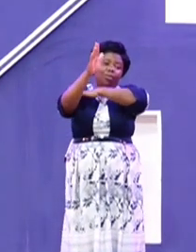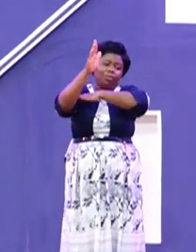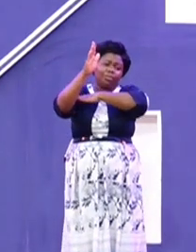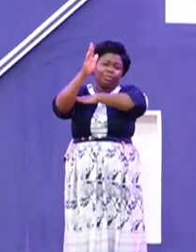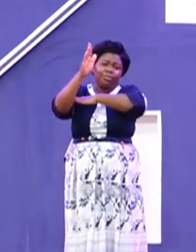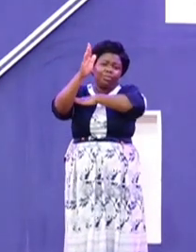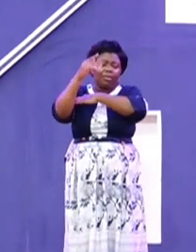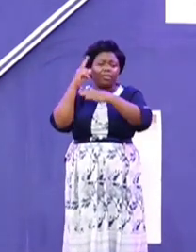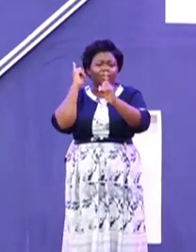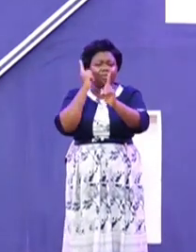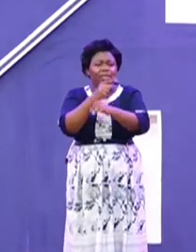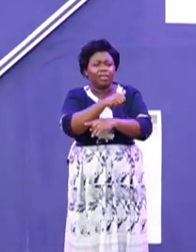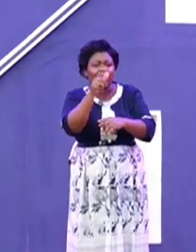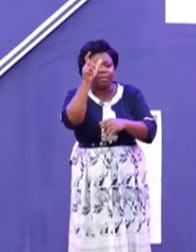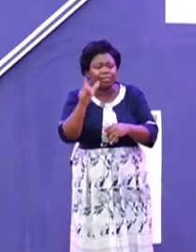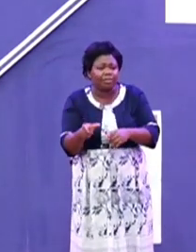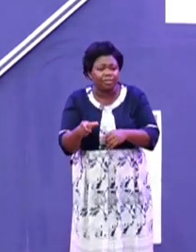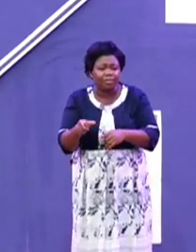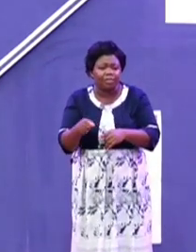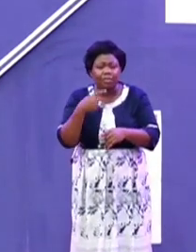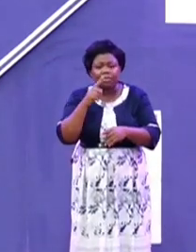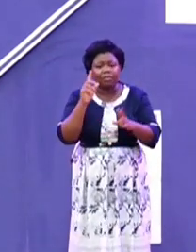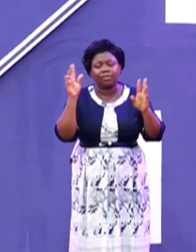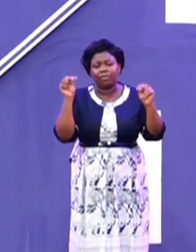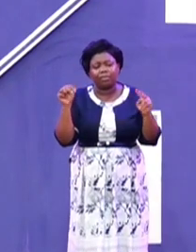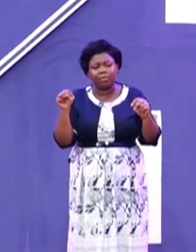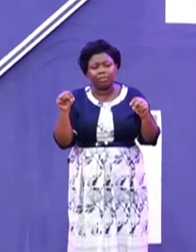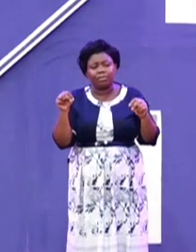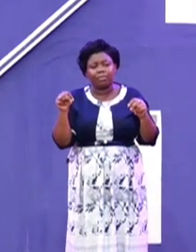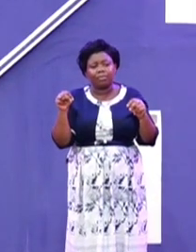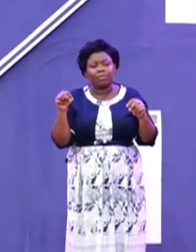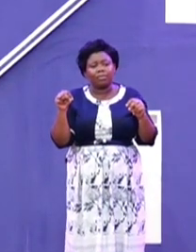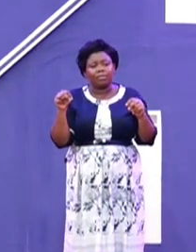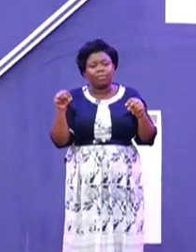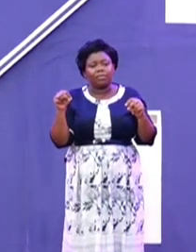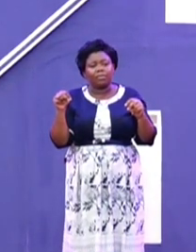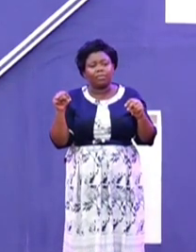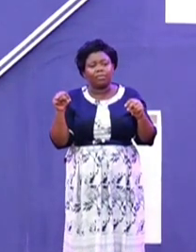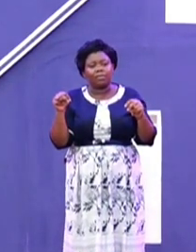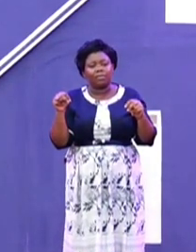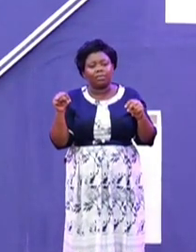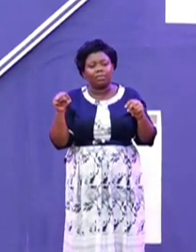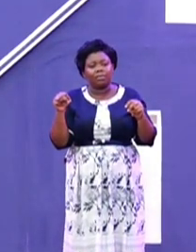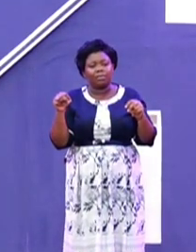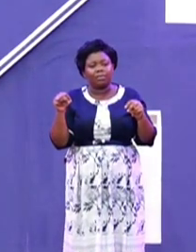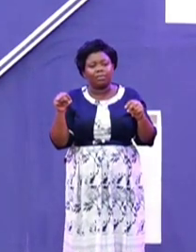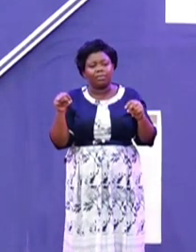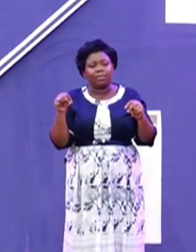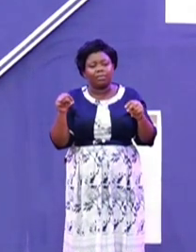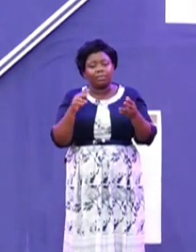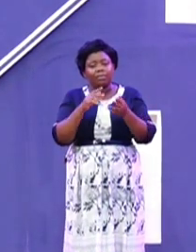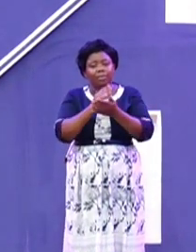ate n'osinka n'omuntu omulala ng'agamba nedda siwe ekitowe kiri kati ate nga nze I desire to know